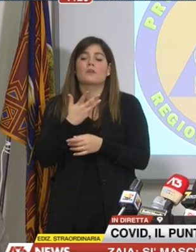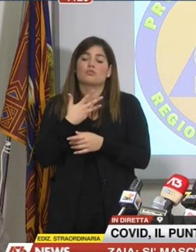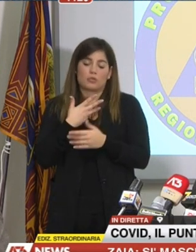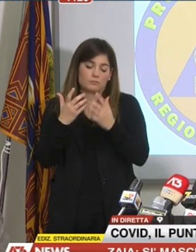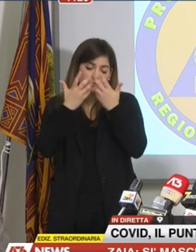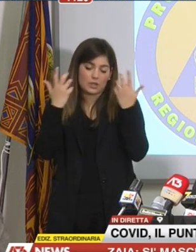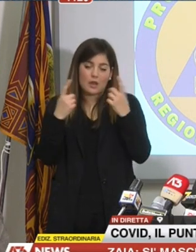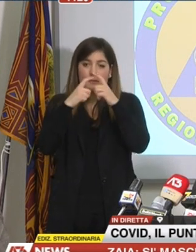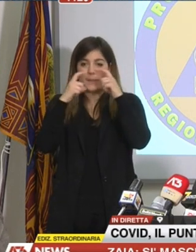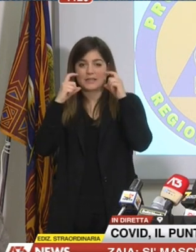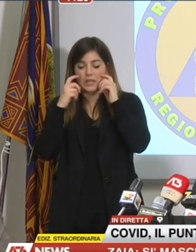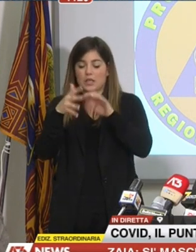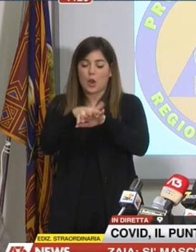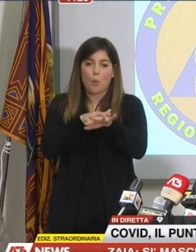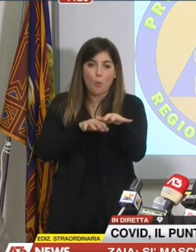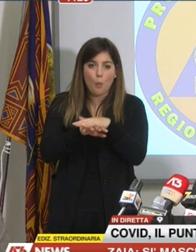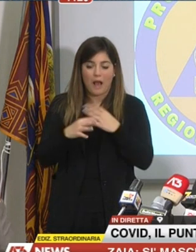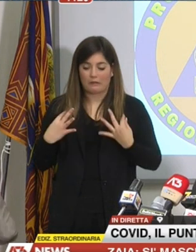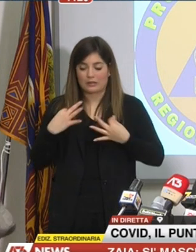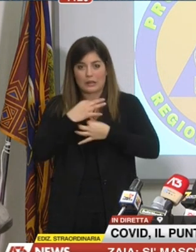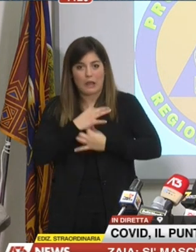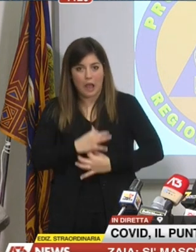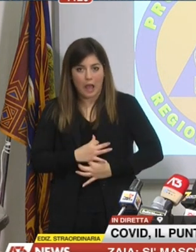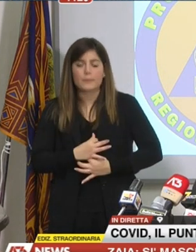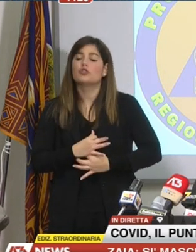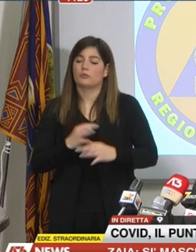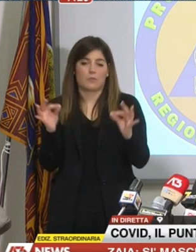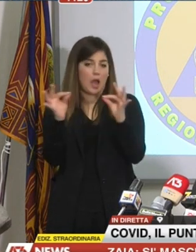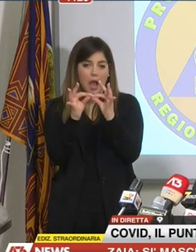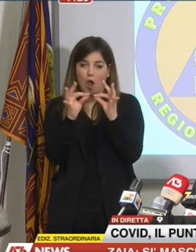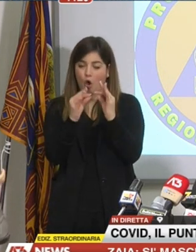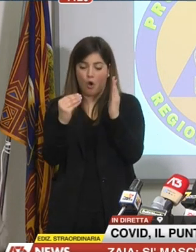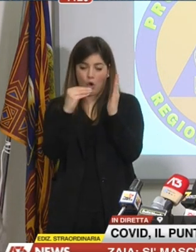sono ovviamente anche queste comprese nell'accordo a carico del pubblico.